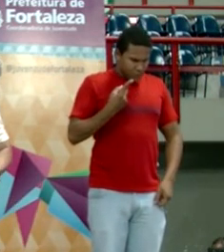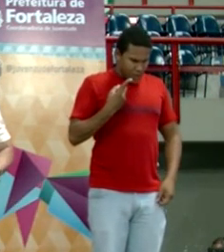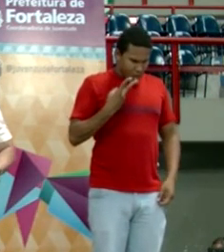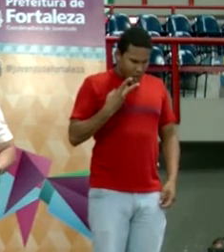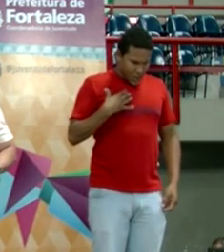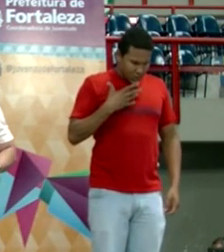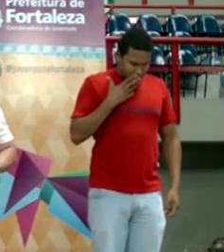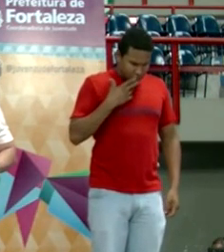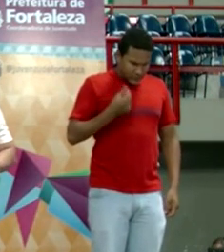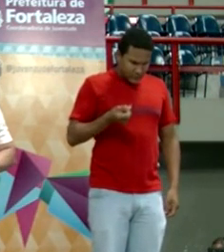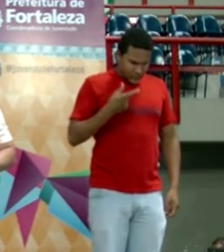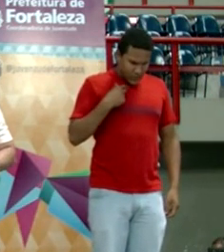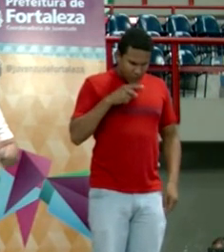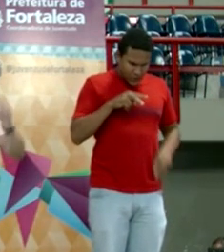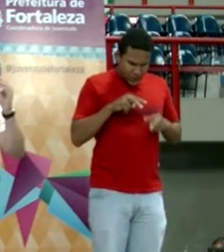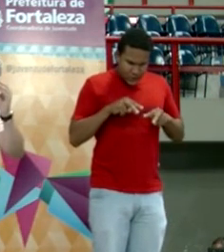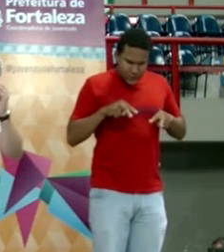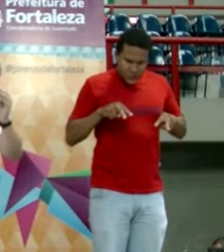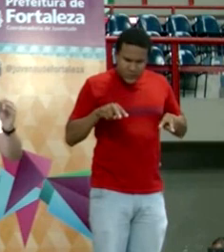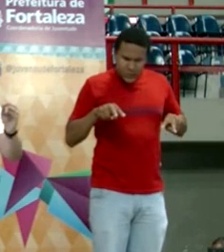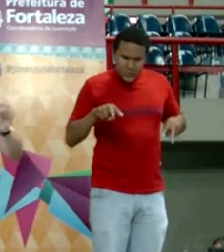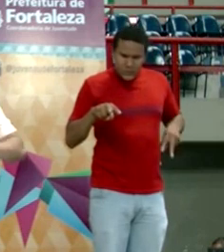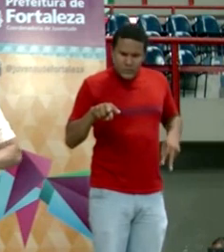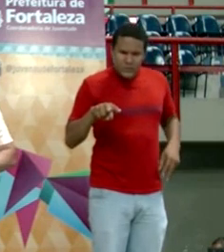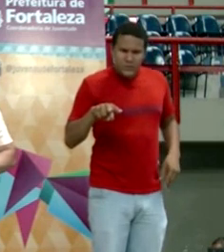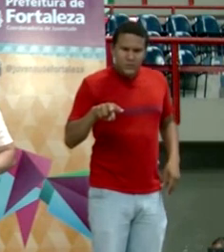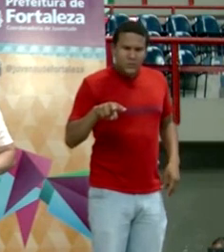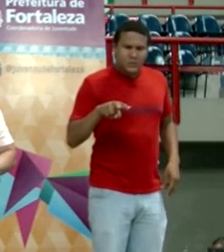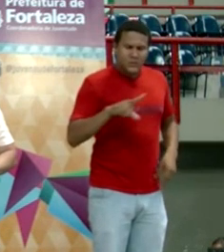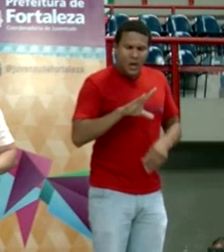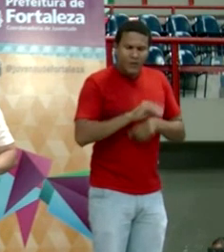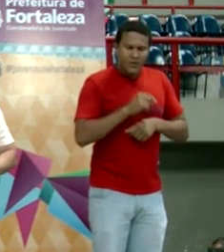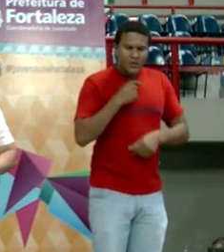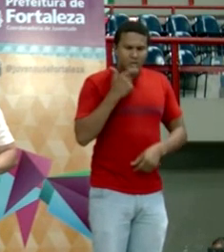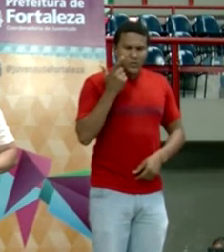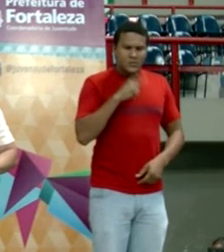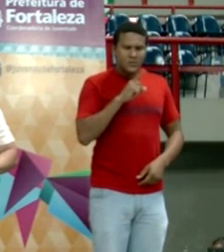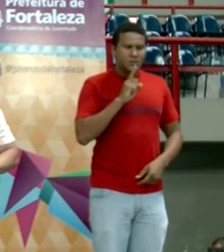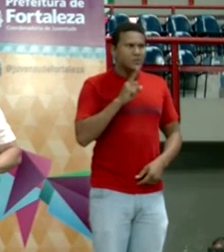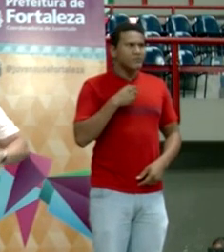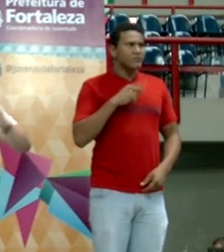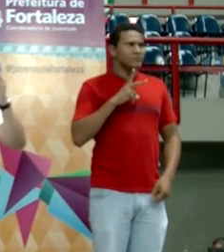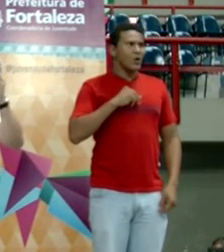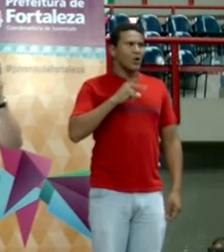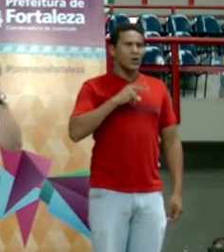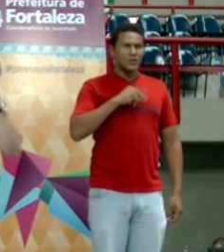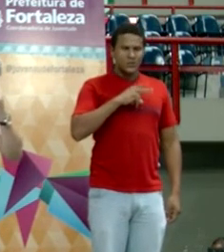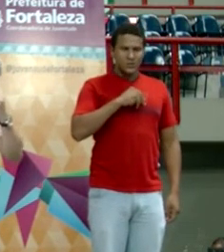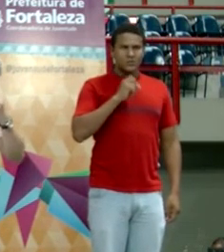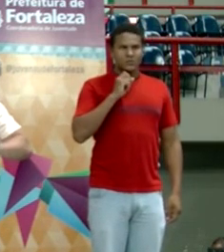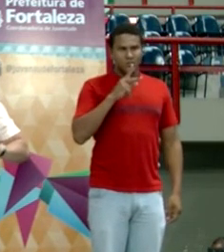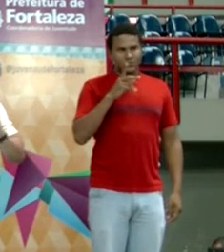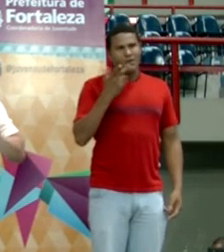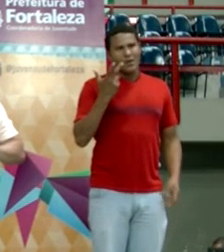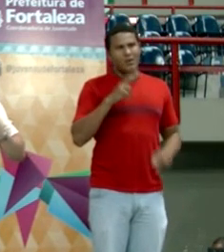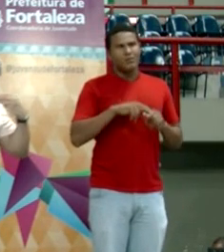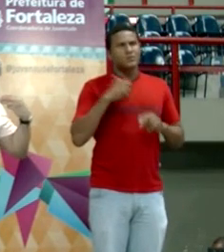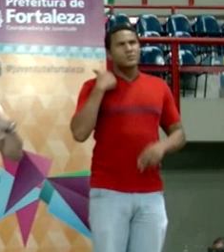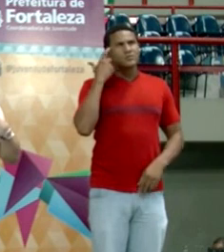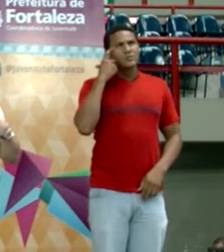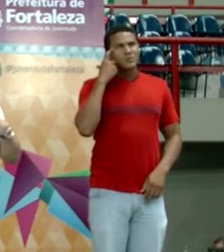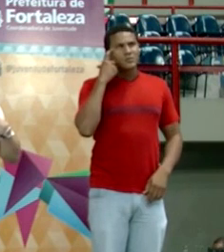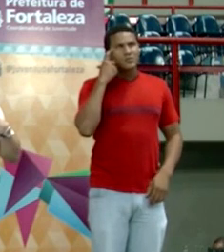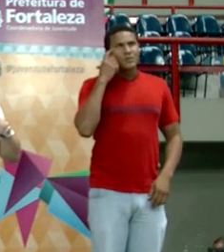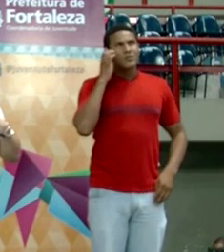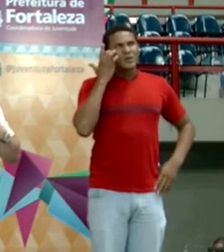muro e você não consegue chegar no final dele. Nem na foto você consegue atravessar o muro. Tá certo? Aí você raciocina: eu tenho